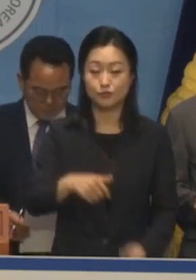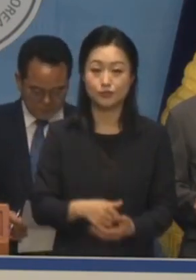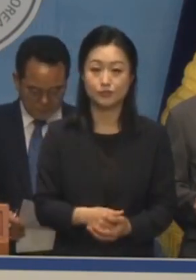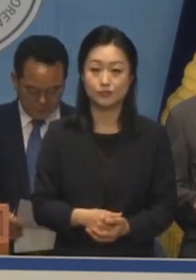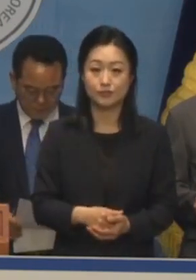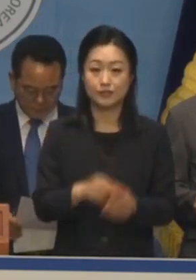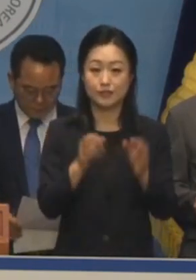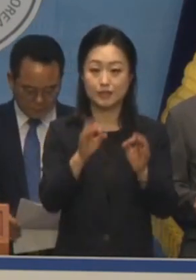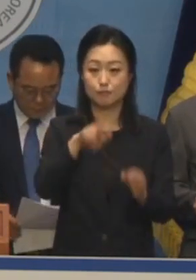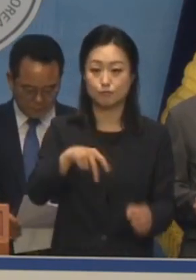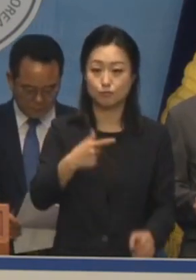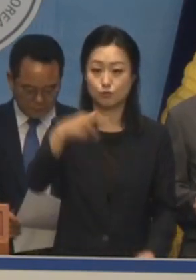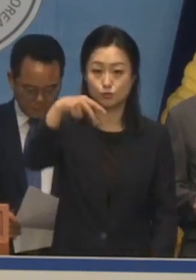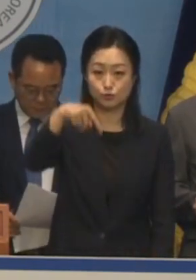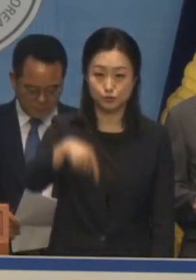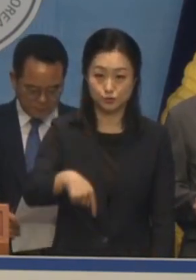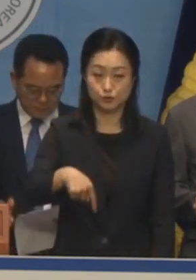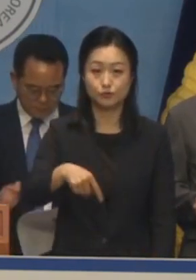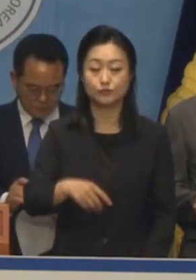참석하셨습니다. 김문수 의원님,